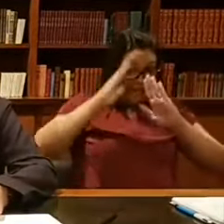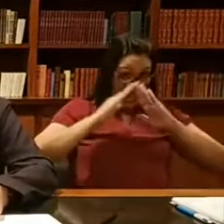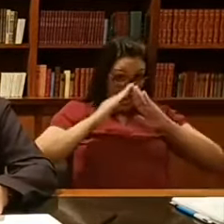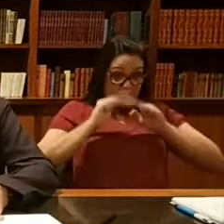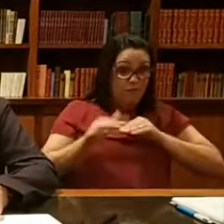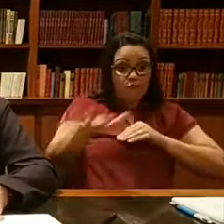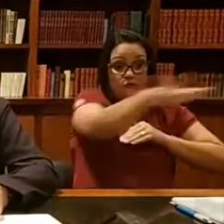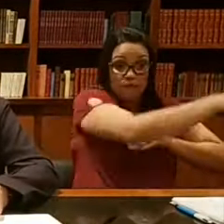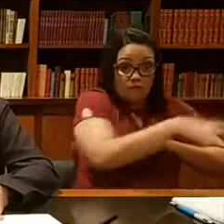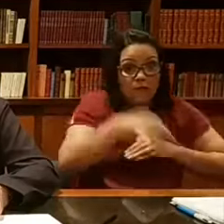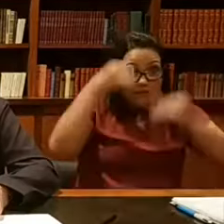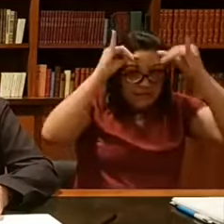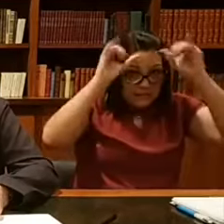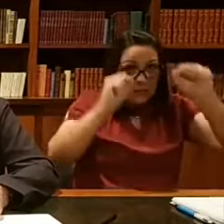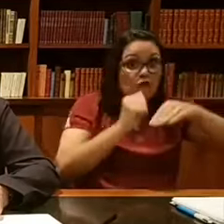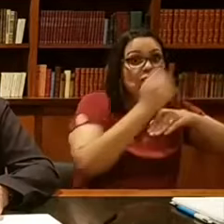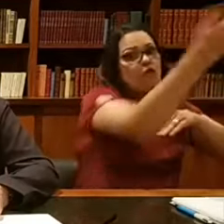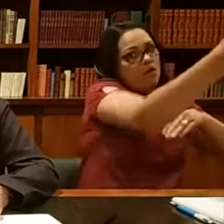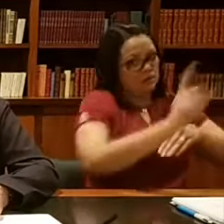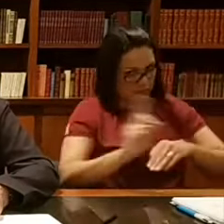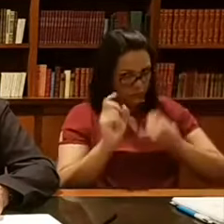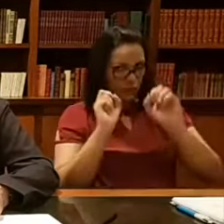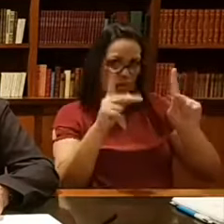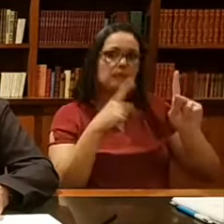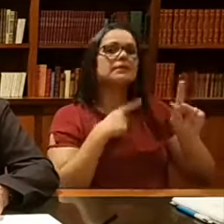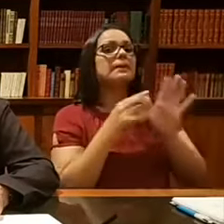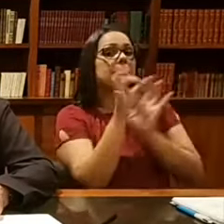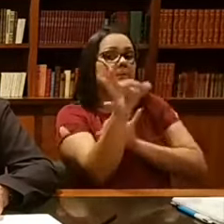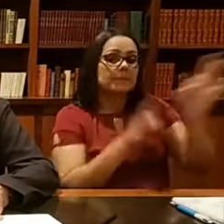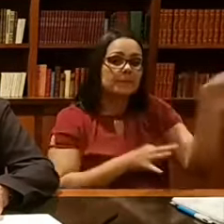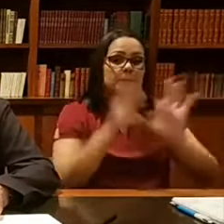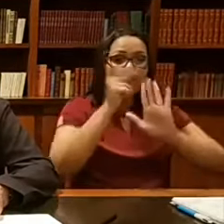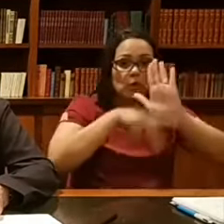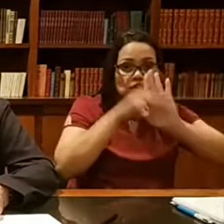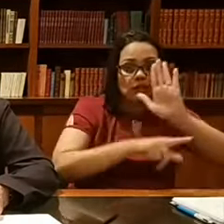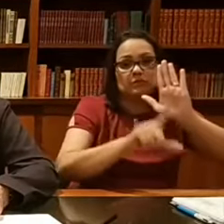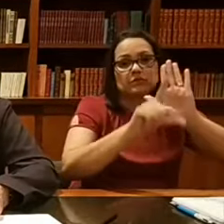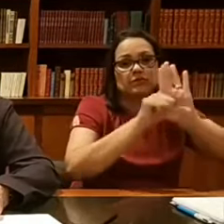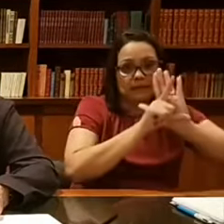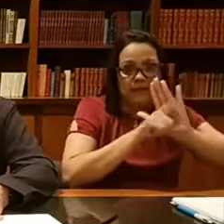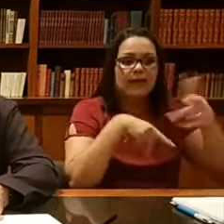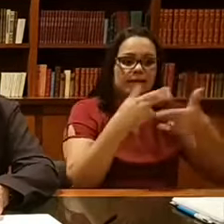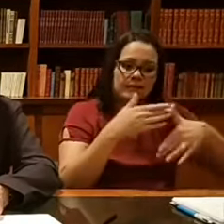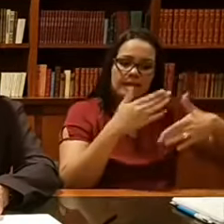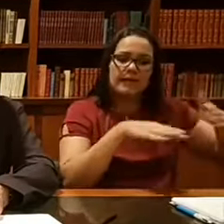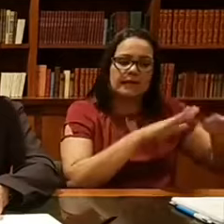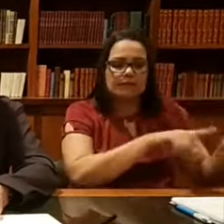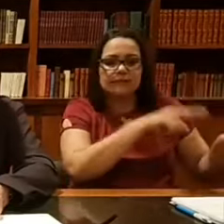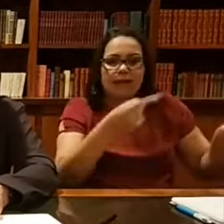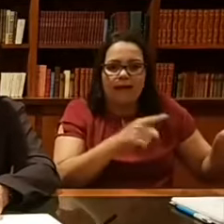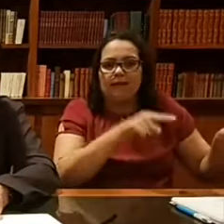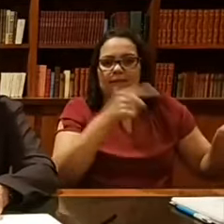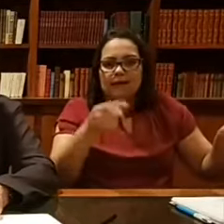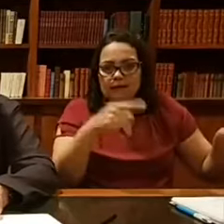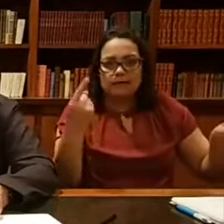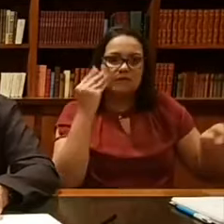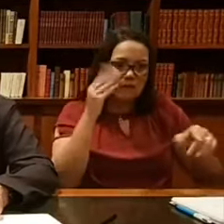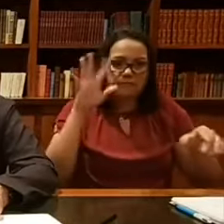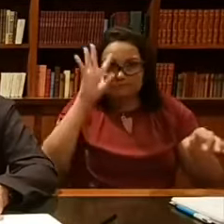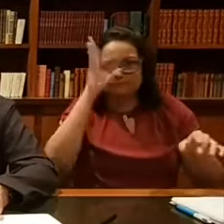tem um projeto de lei tramitando na Câmara, deve ser votado previamente, aí daí resolve